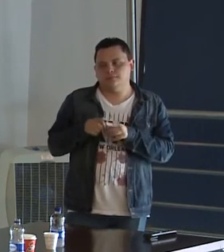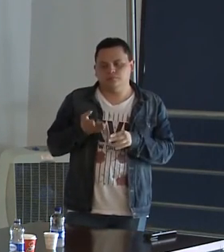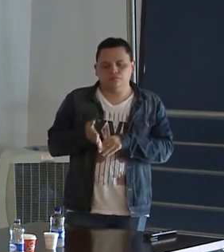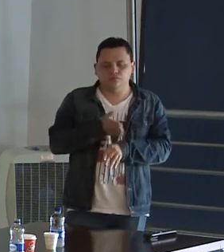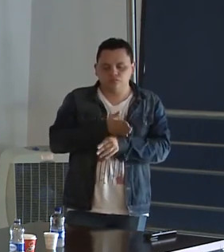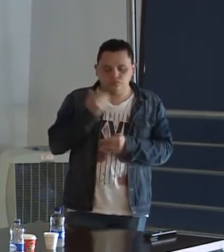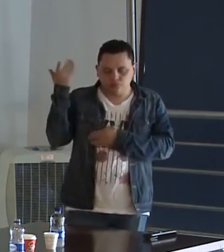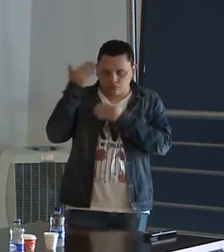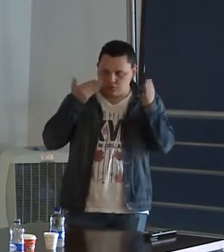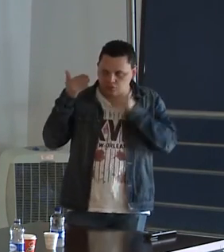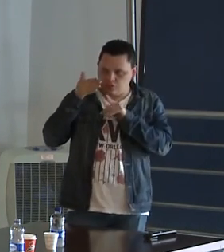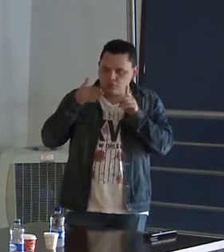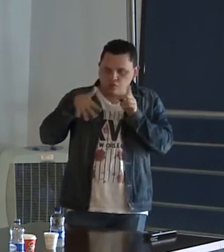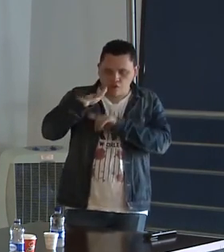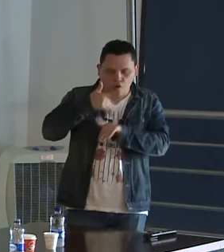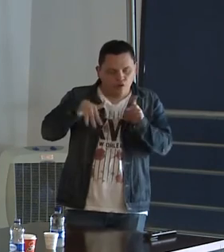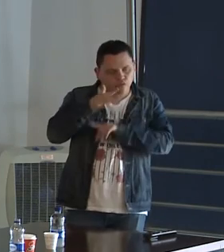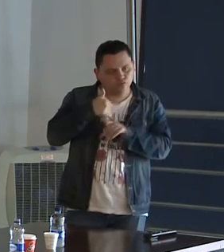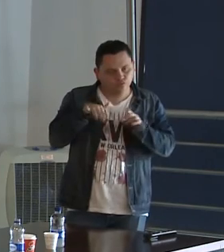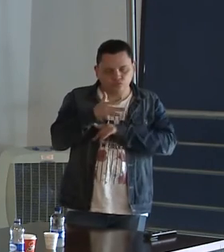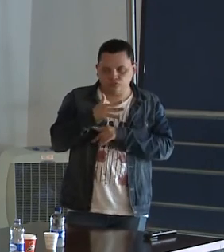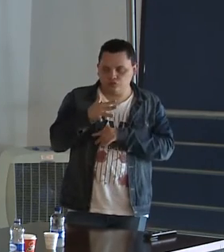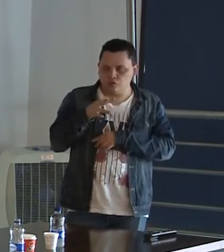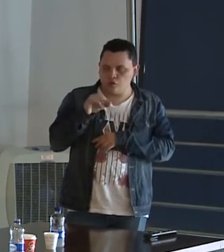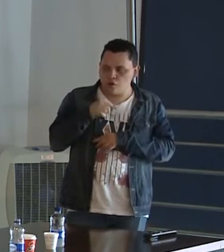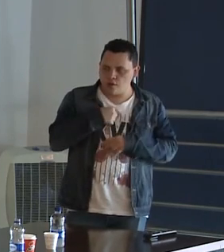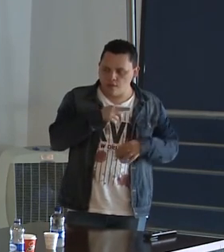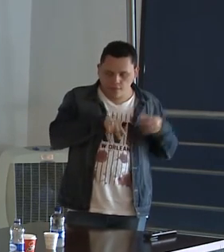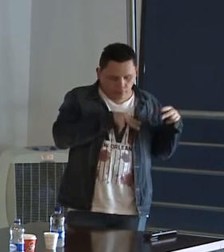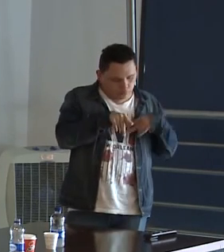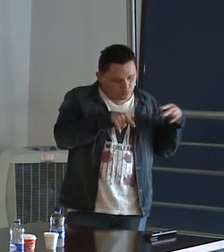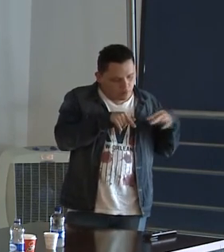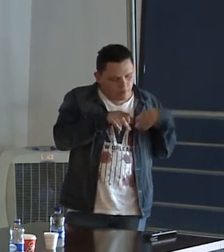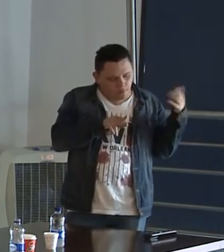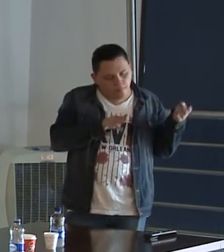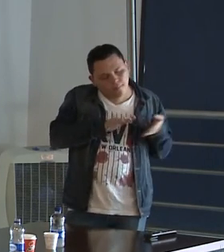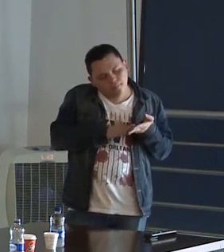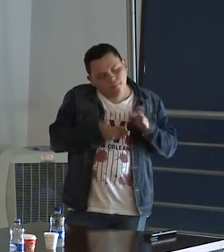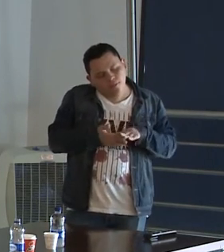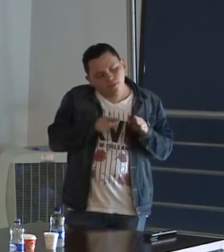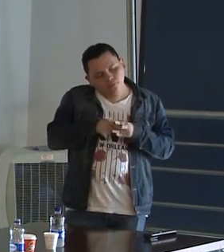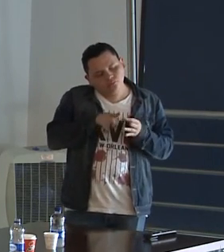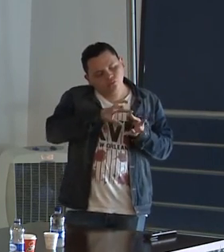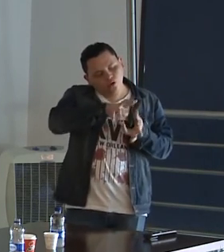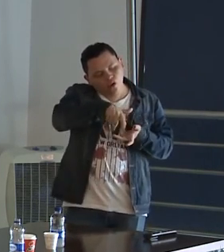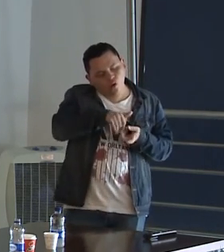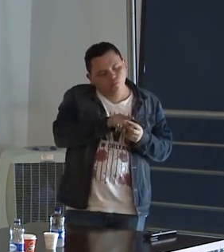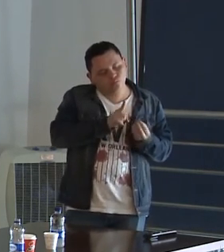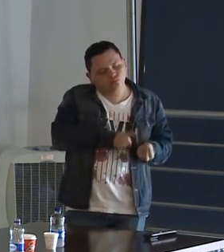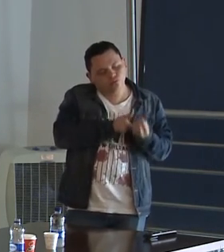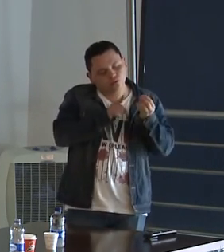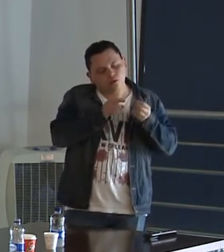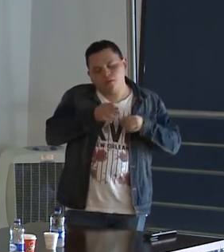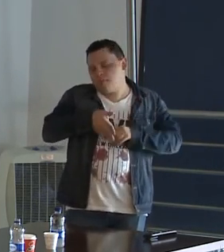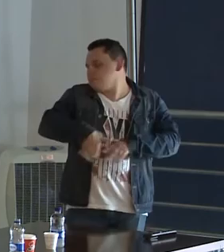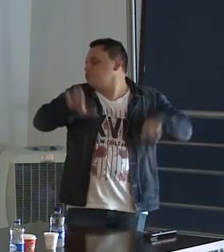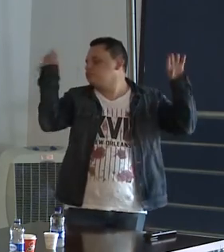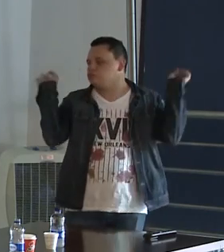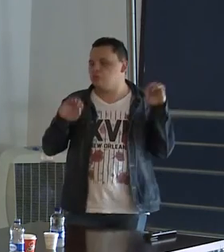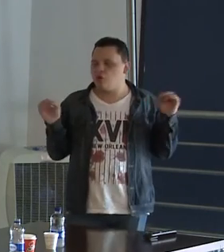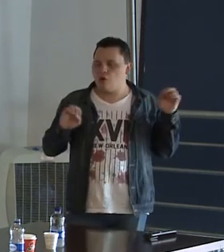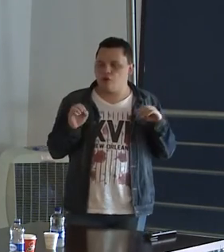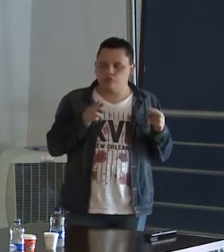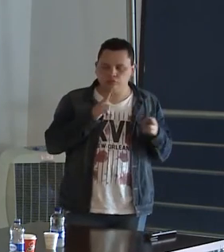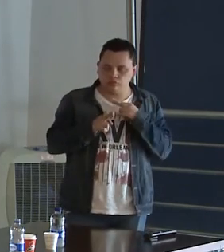coyuntura. O sea, no llegamos a esta paz por unas relaciones geopolíticas casuales, ni por unas